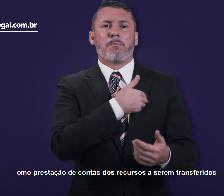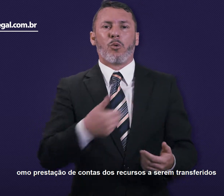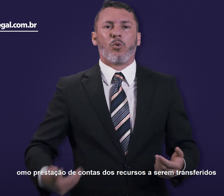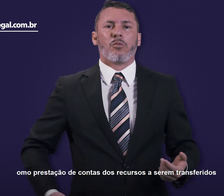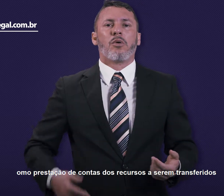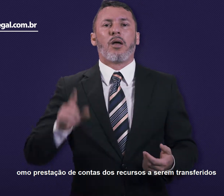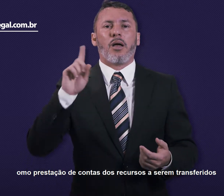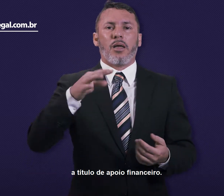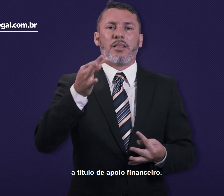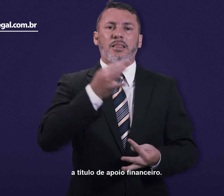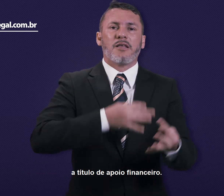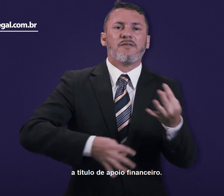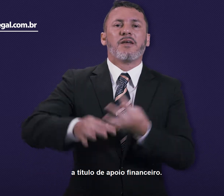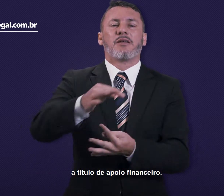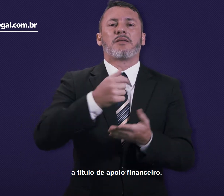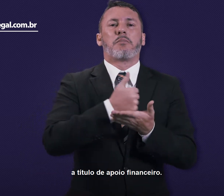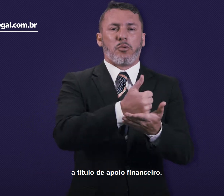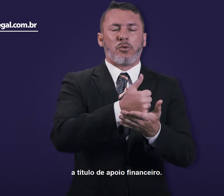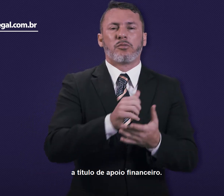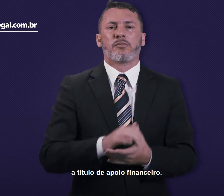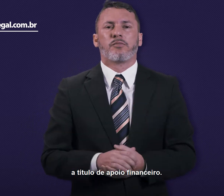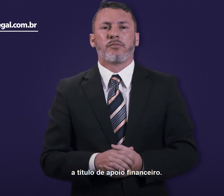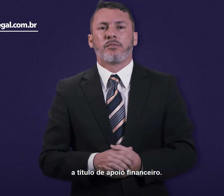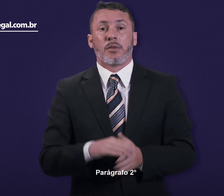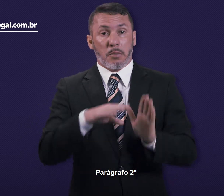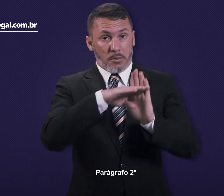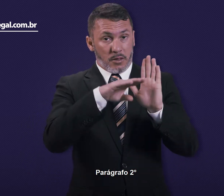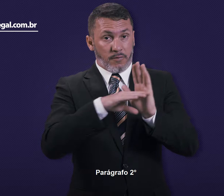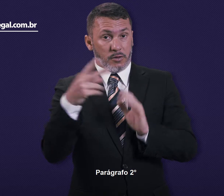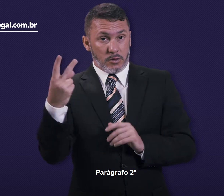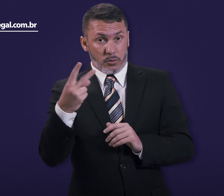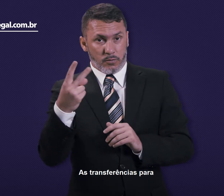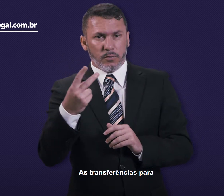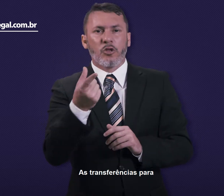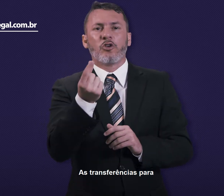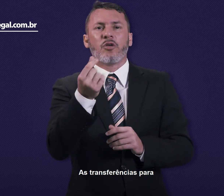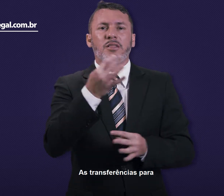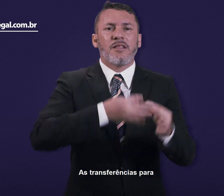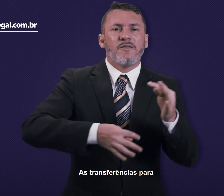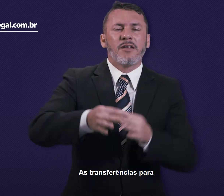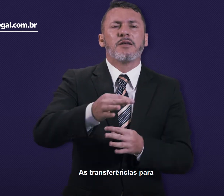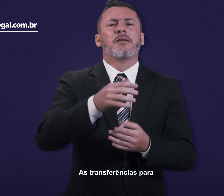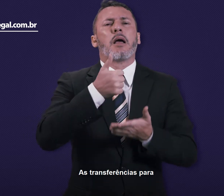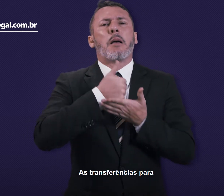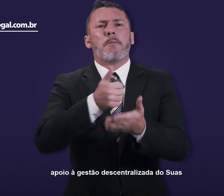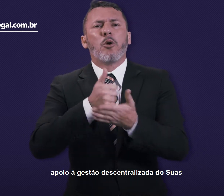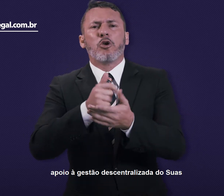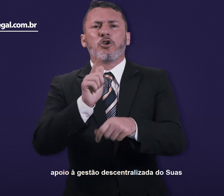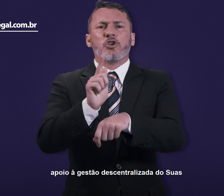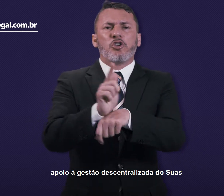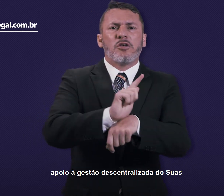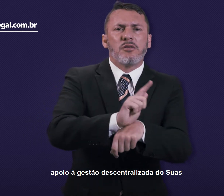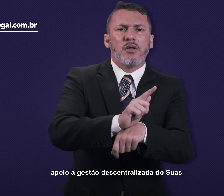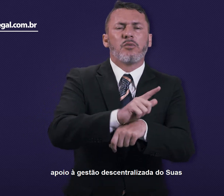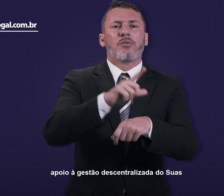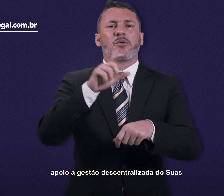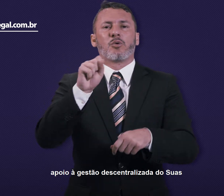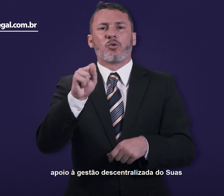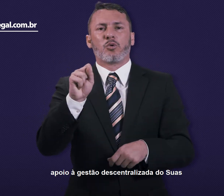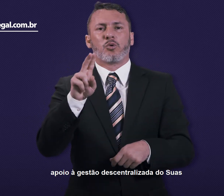serem transferidos a título de apoio financeiro. Parágrafo 2º. As transferências para apoio à